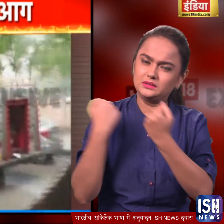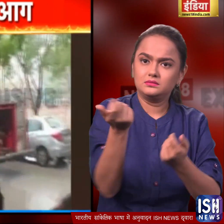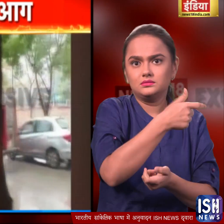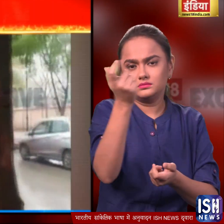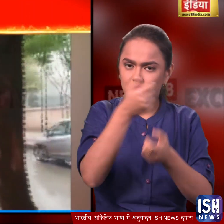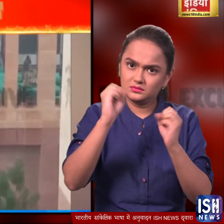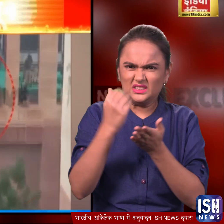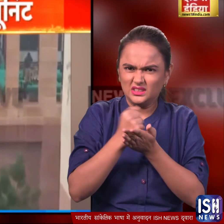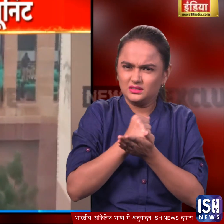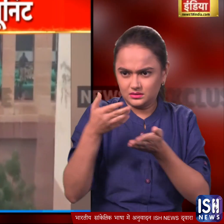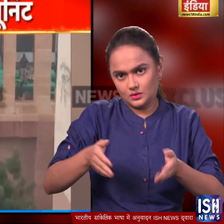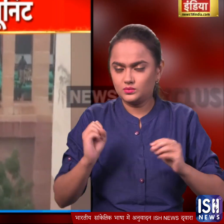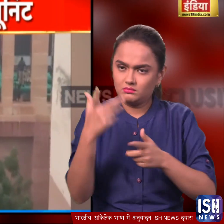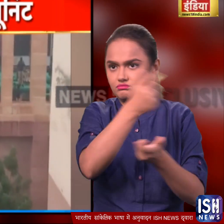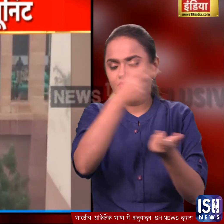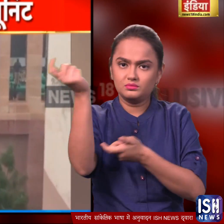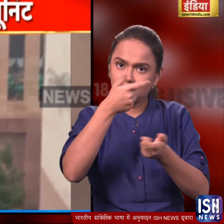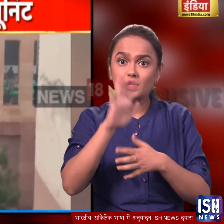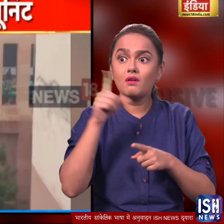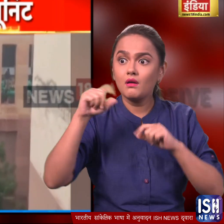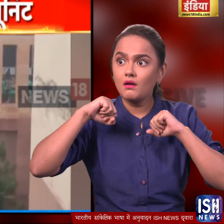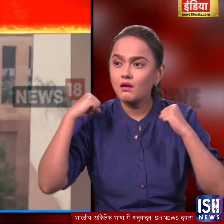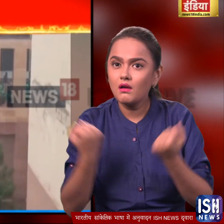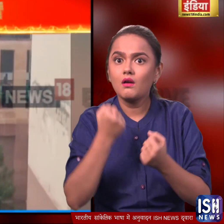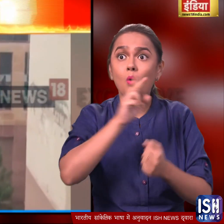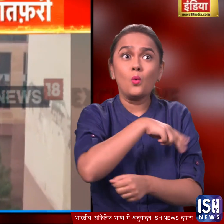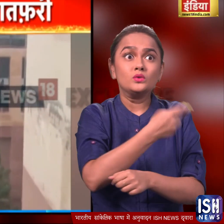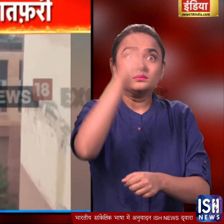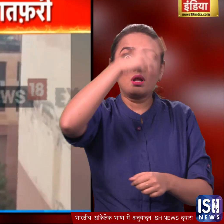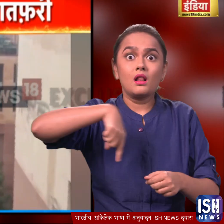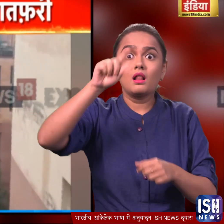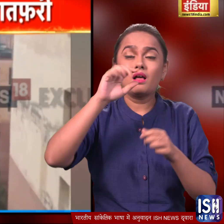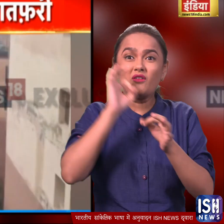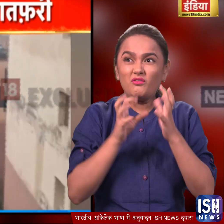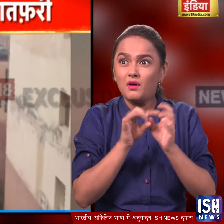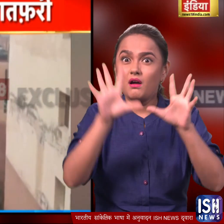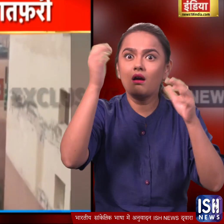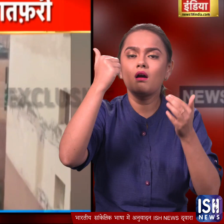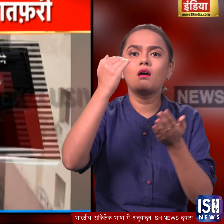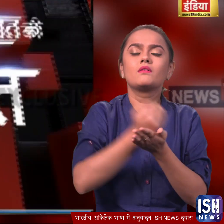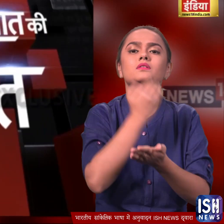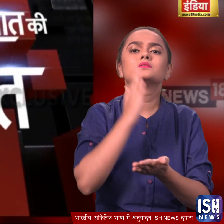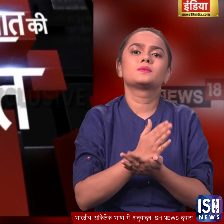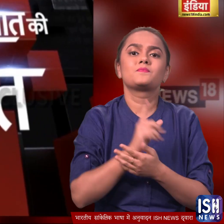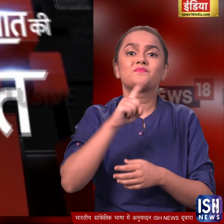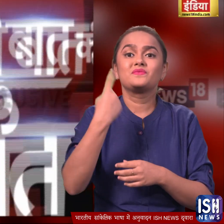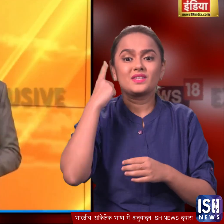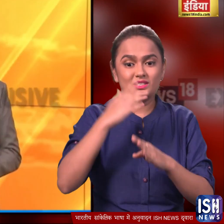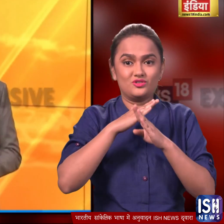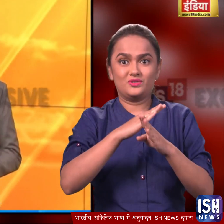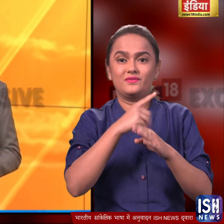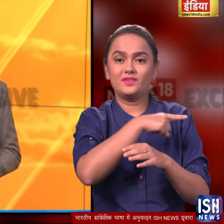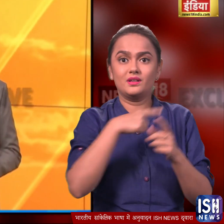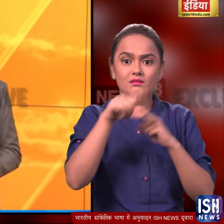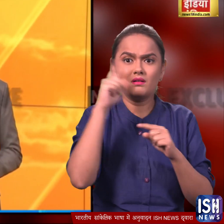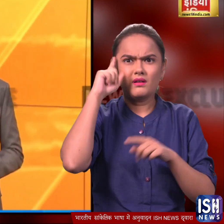पहुंच गई। दमकल कर्मी आग को बुझाने के काम में जुट गए। उनकी मेहनत की वजह से ही पूरे अस्पताल में आग को फैलने से रोका जा सका। चीफ ऑफ डिफेंस